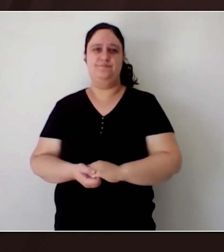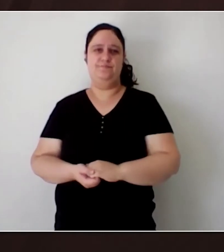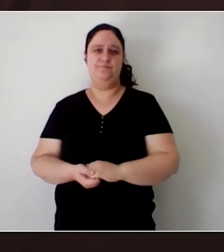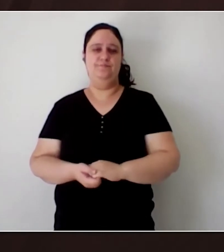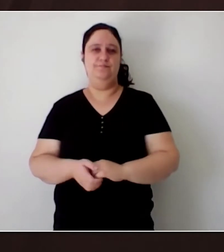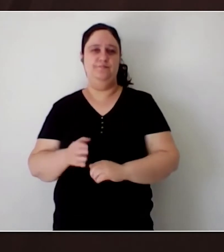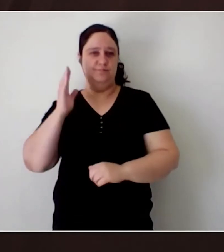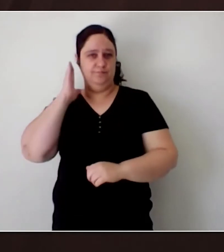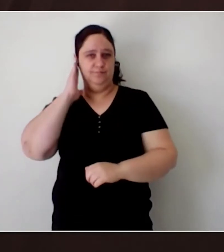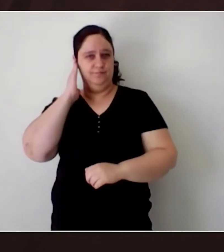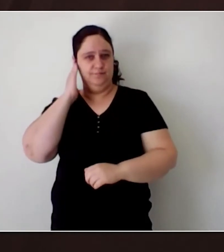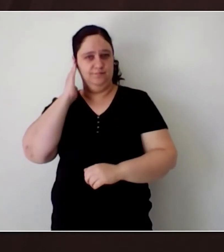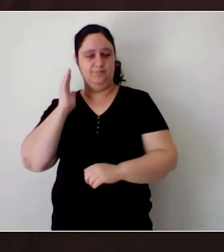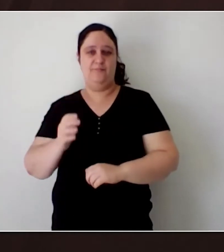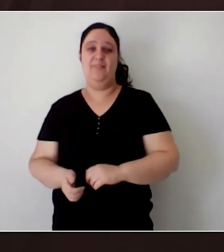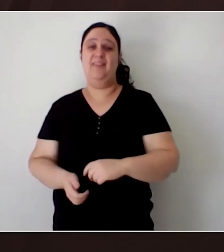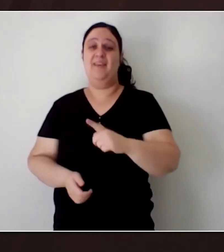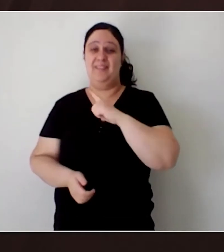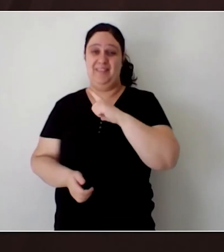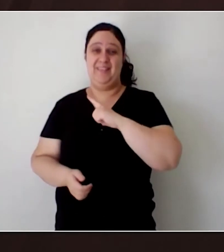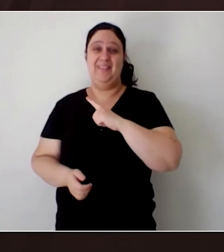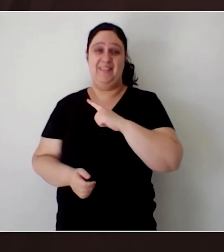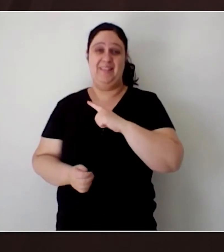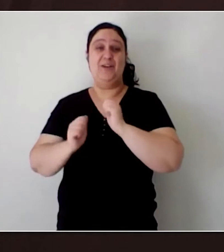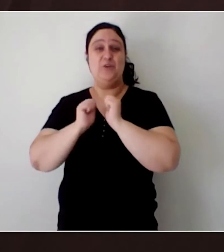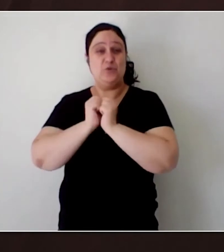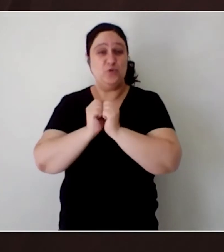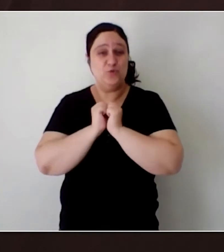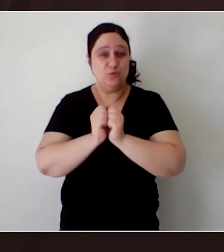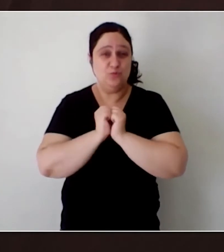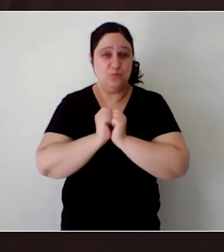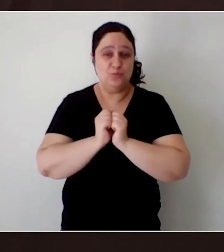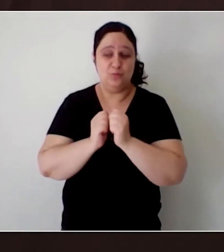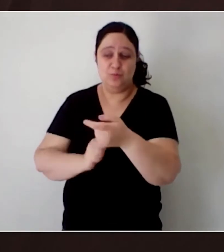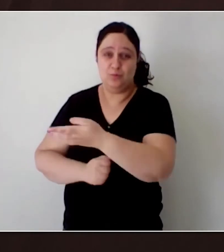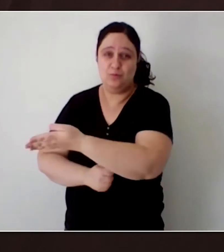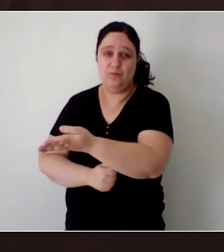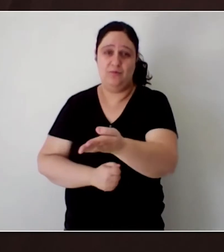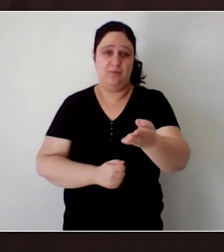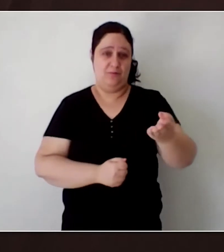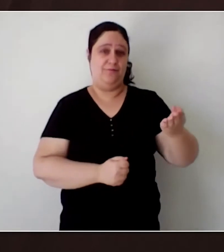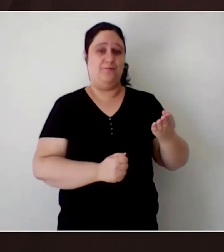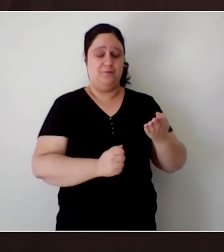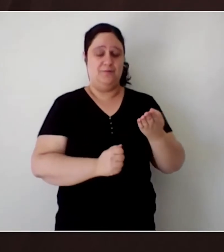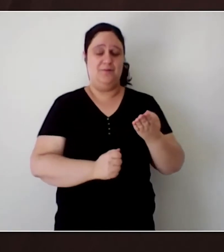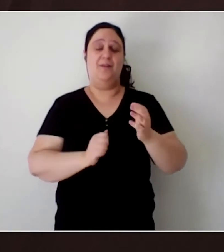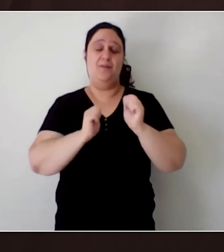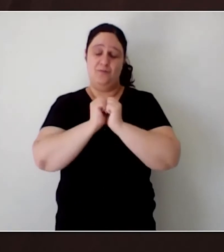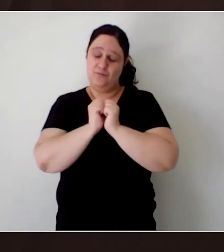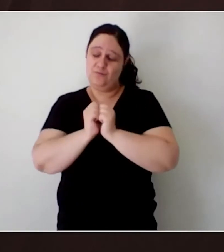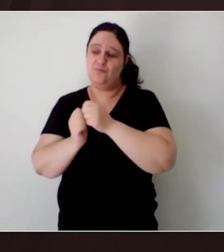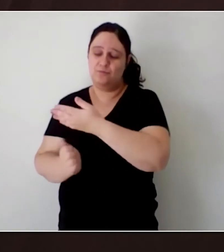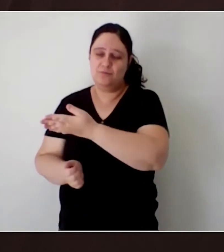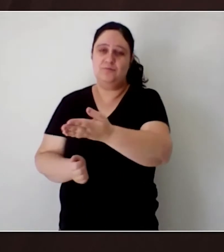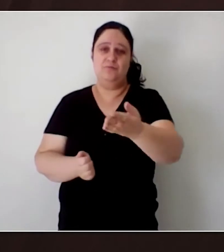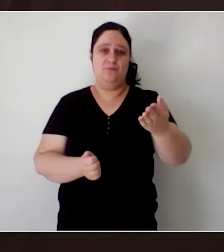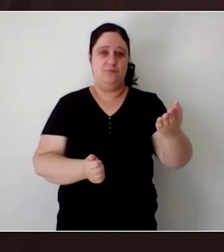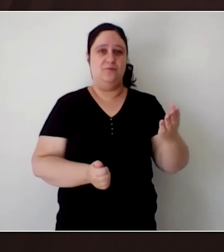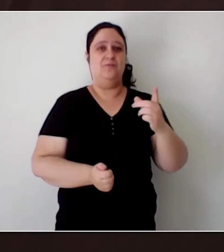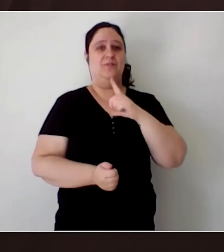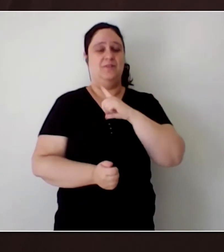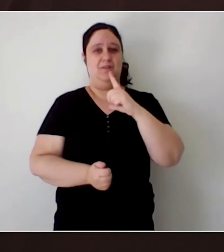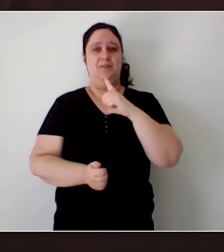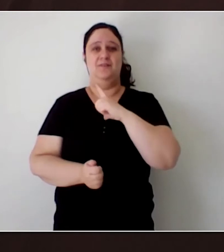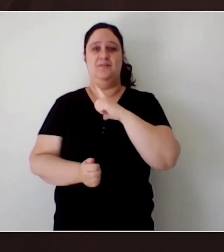está dentre vós, o joio está dentro do trigo, misturado com trigo. Dentre vós mesmos se levantarão